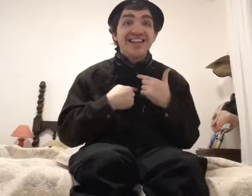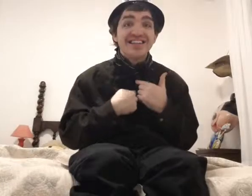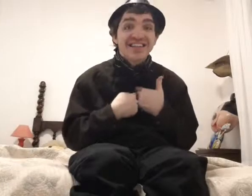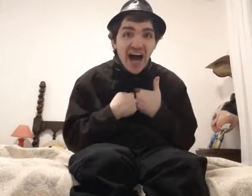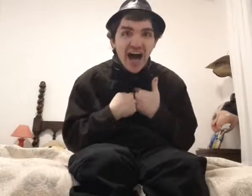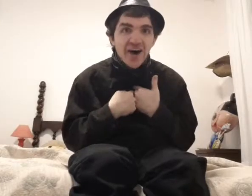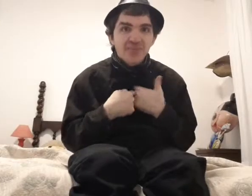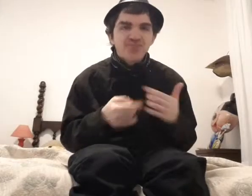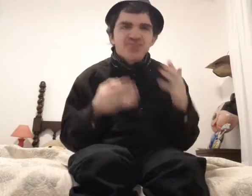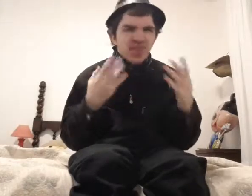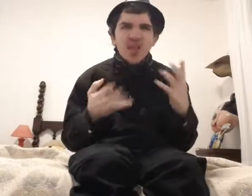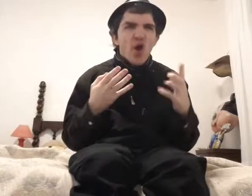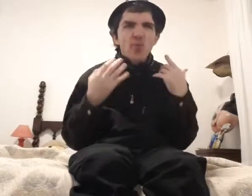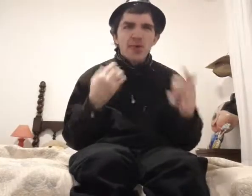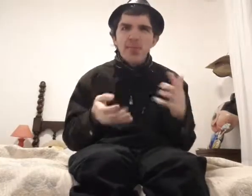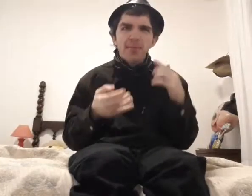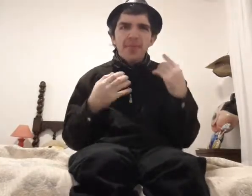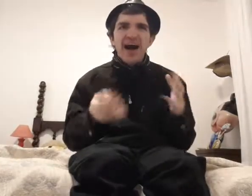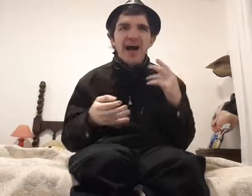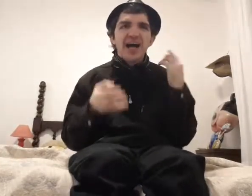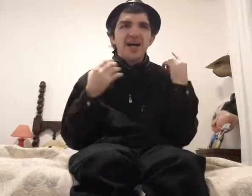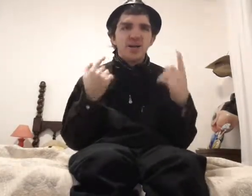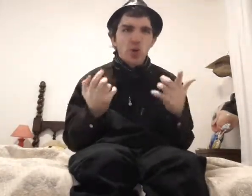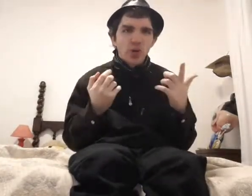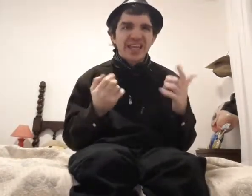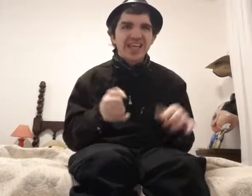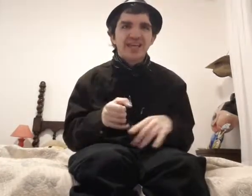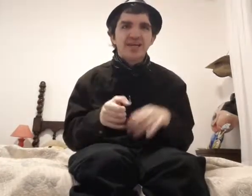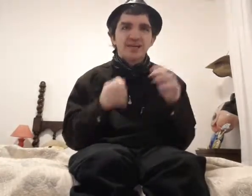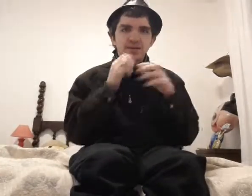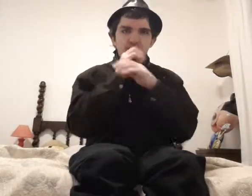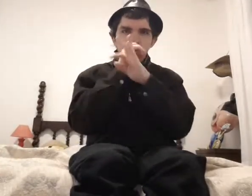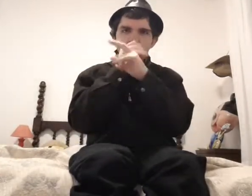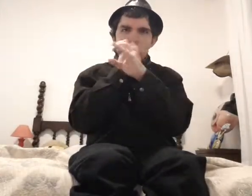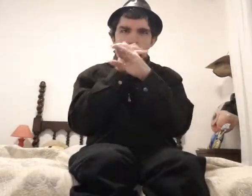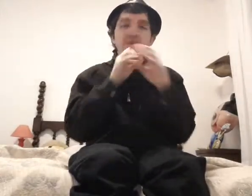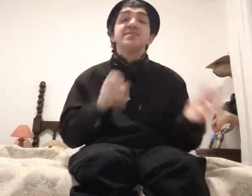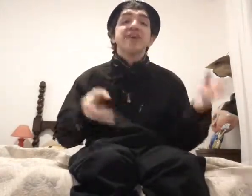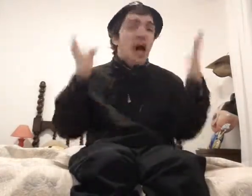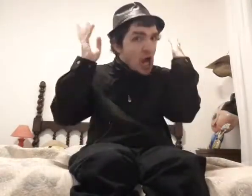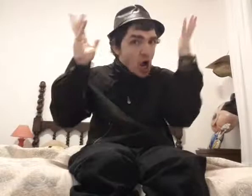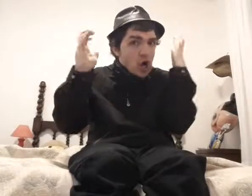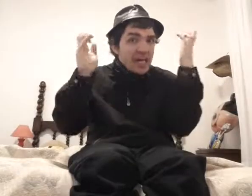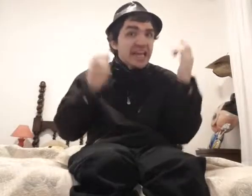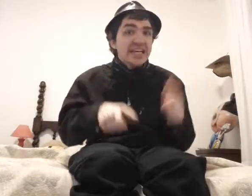dedans Chante pour moi l'ouïe Oh oui